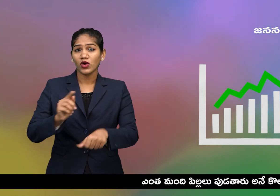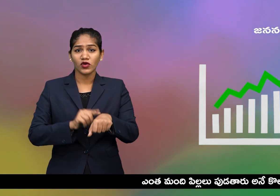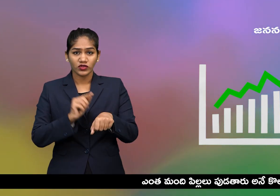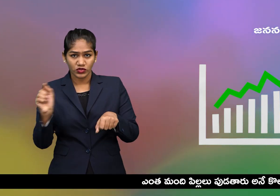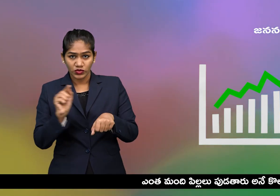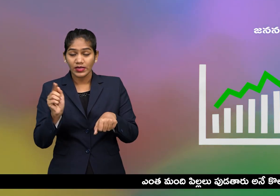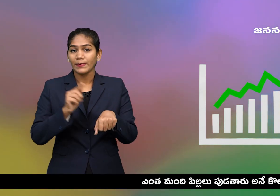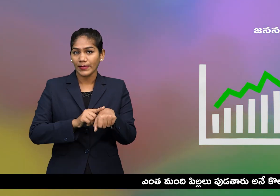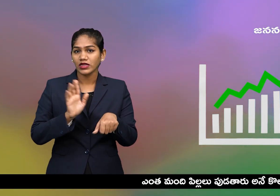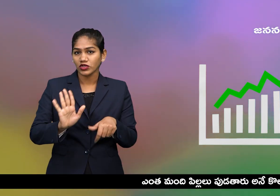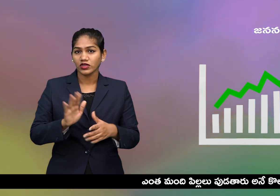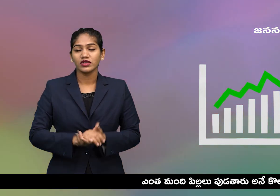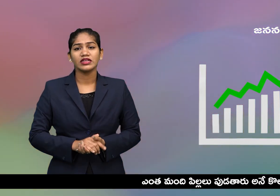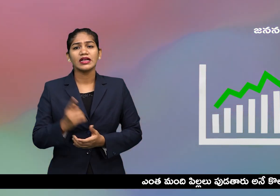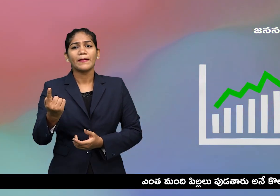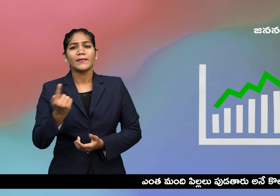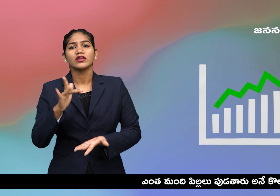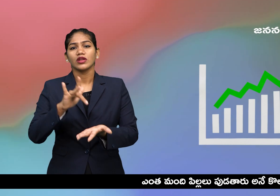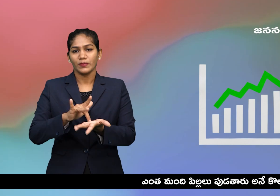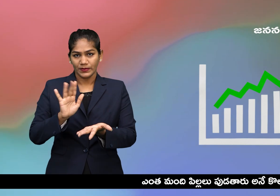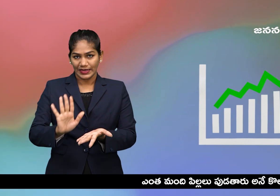పిల్లలు పుడతారో కొలమానం.